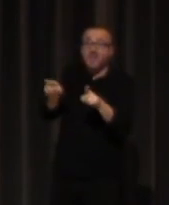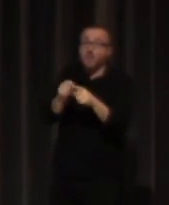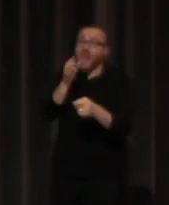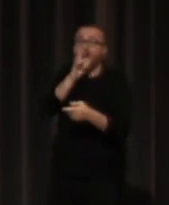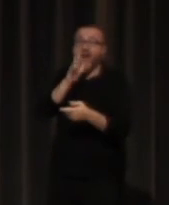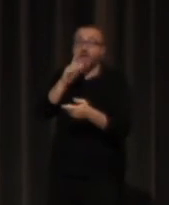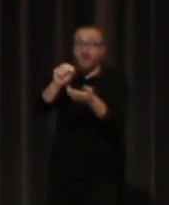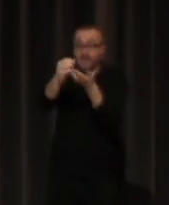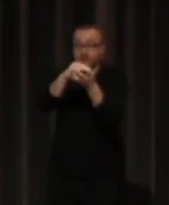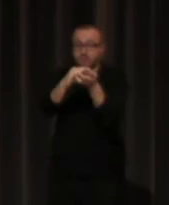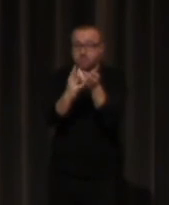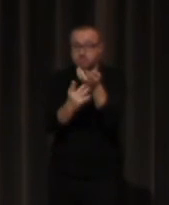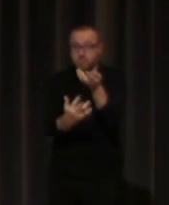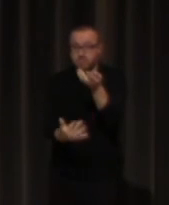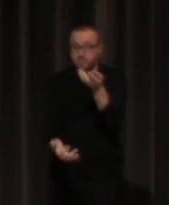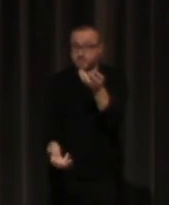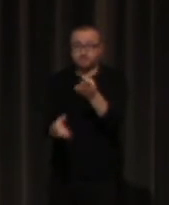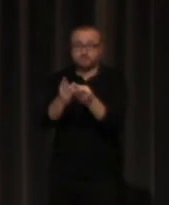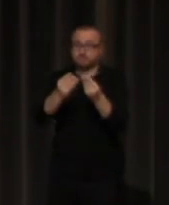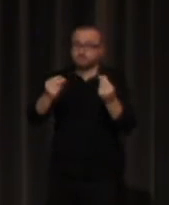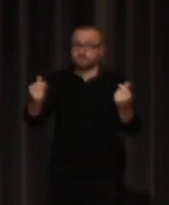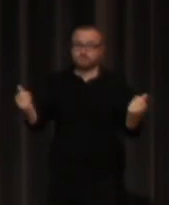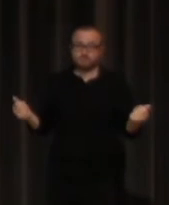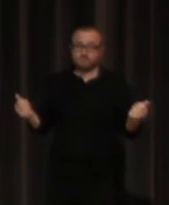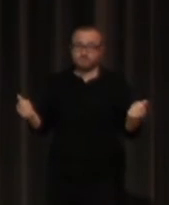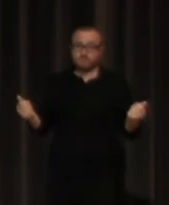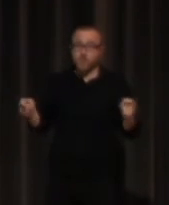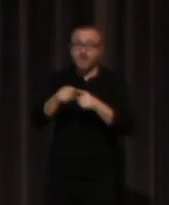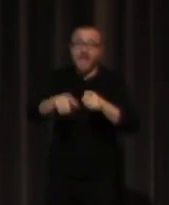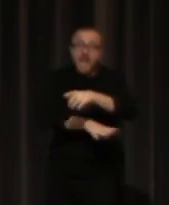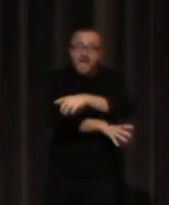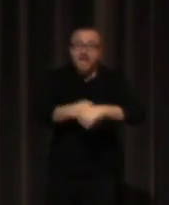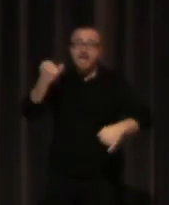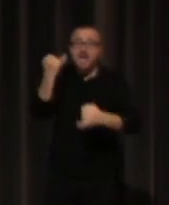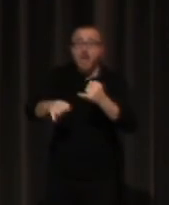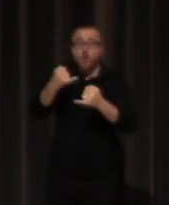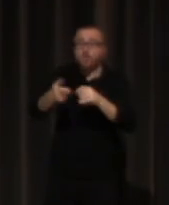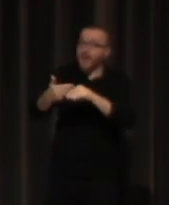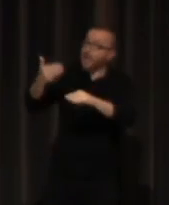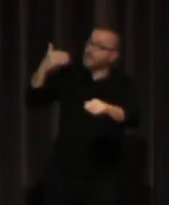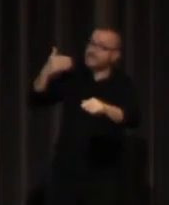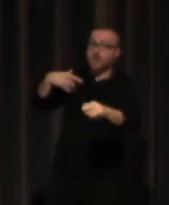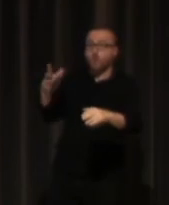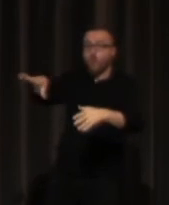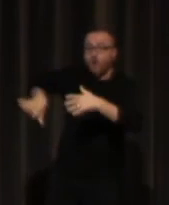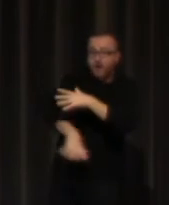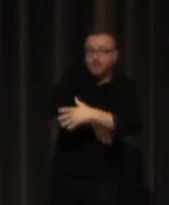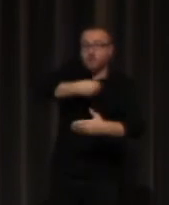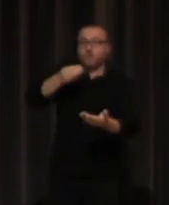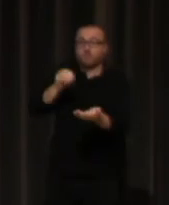no podem tornar enrere. A vegades es diu que només els nens poden viure en aquesta